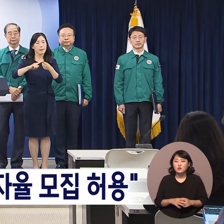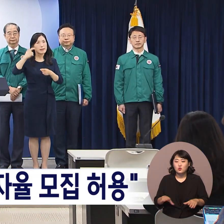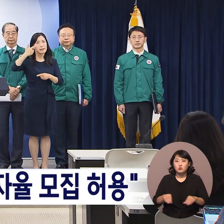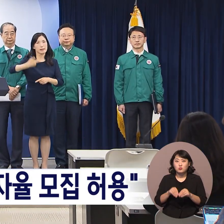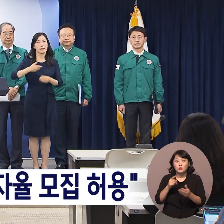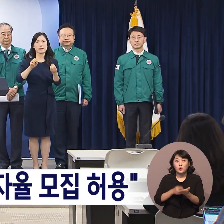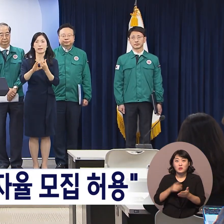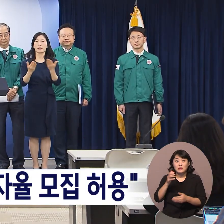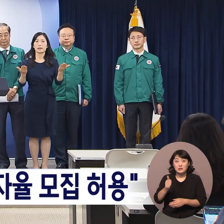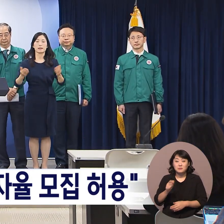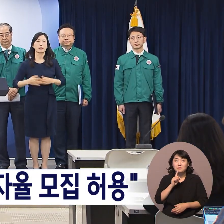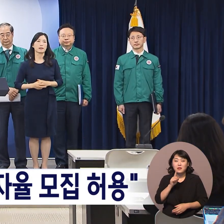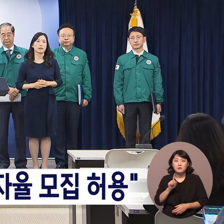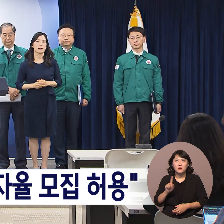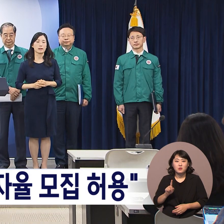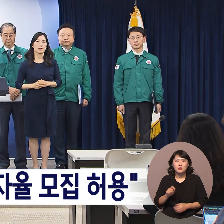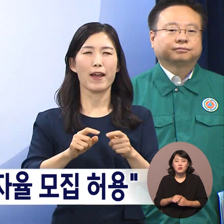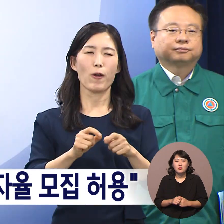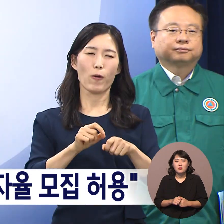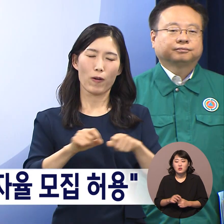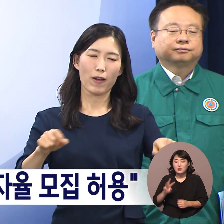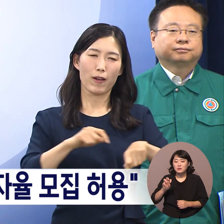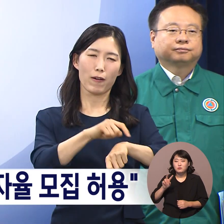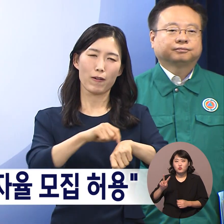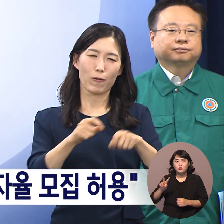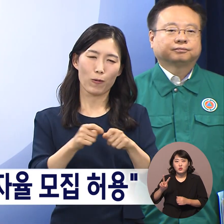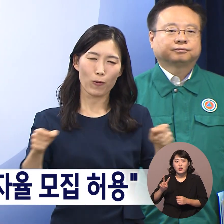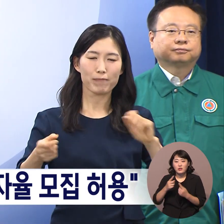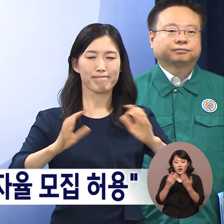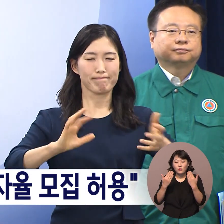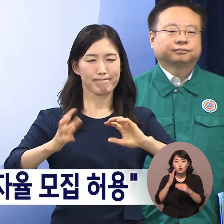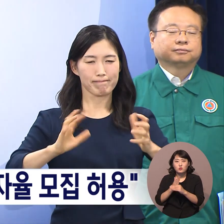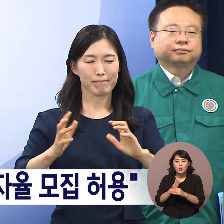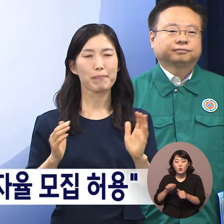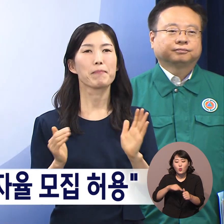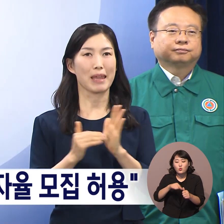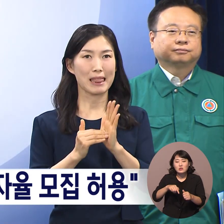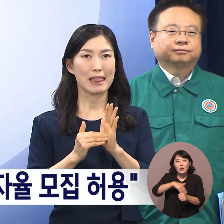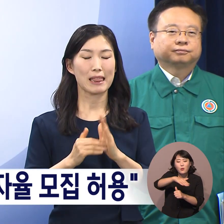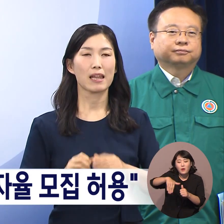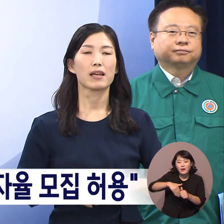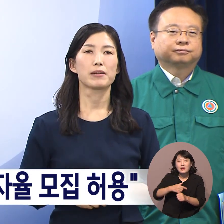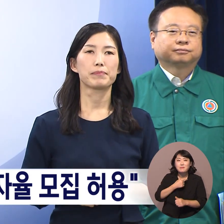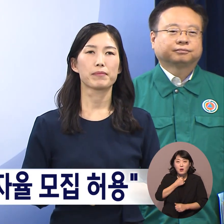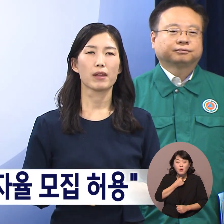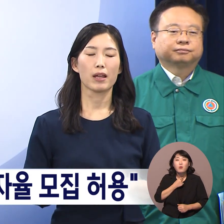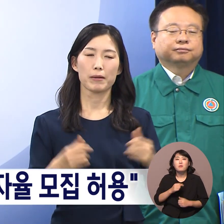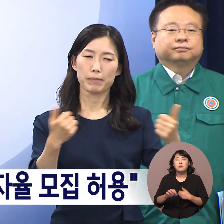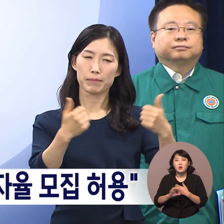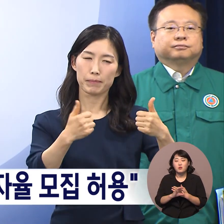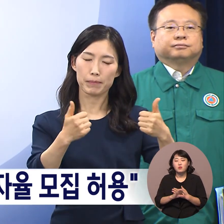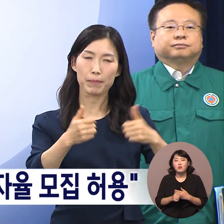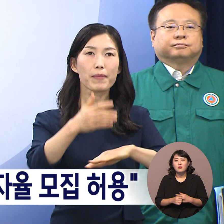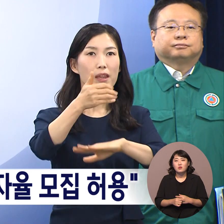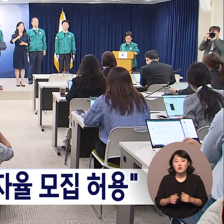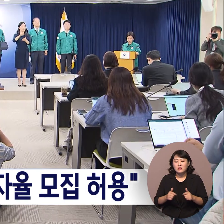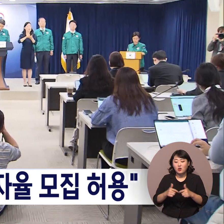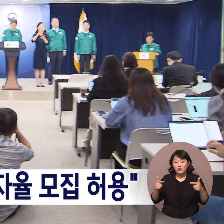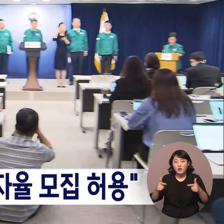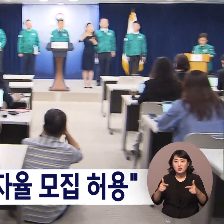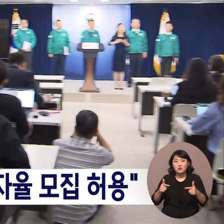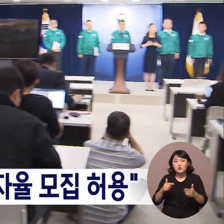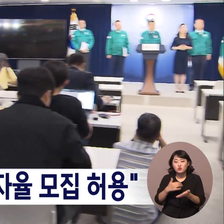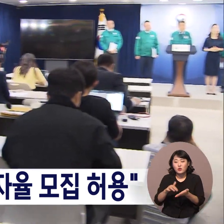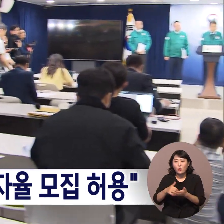의대정원 확대된 32개 대학 가운데 교육 여권을 고려해 희망하는 경우 내년에 한해 늘어난 정원에